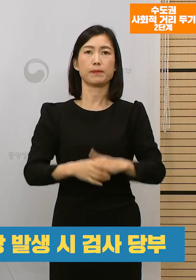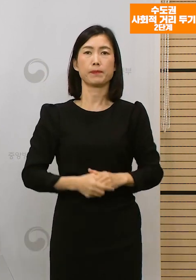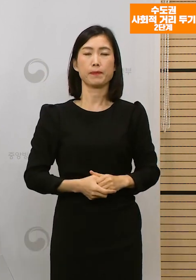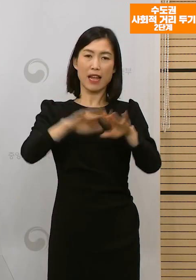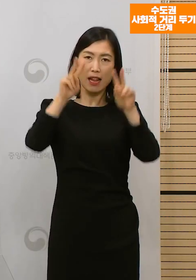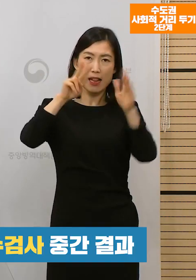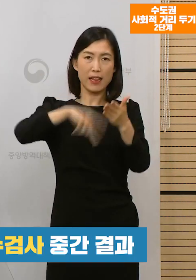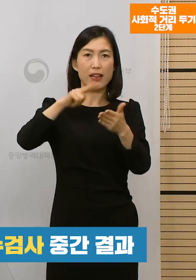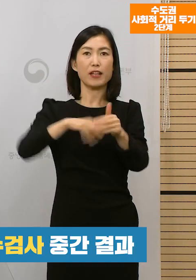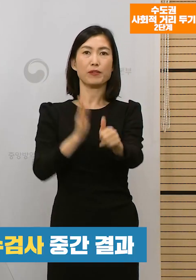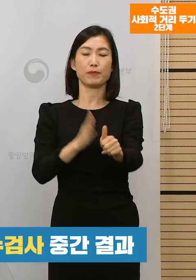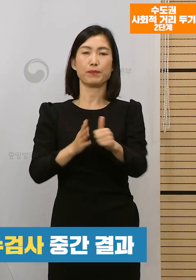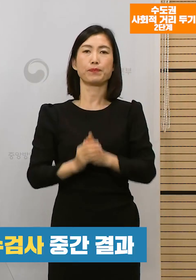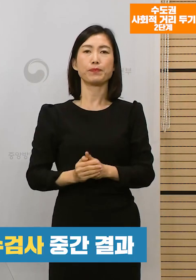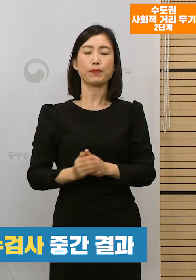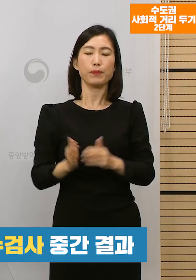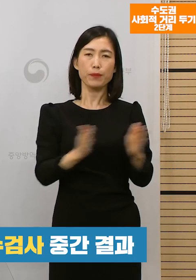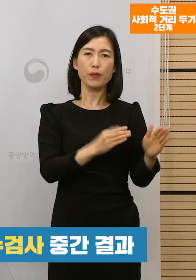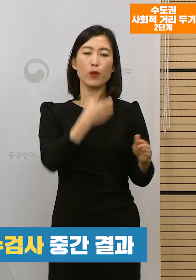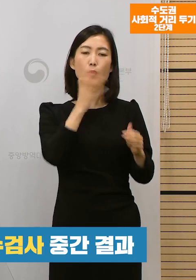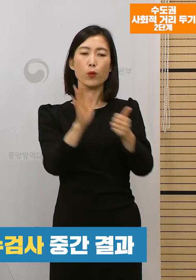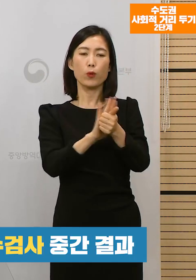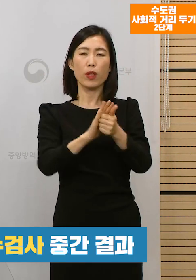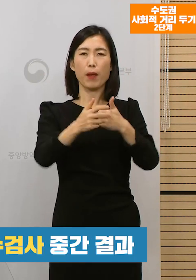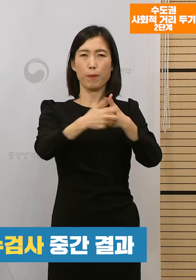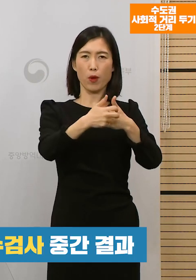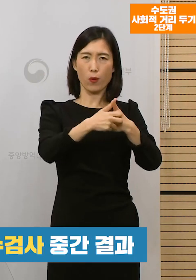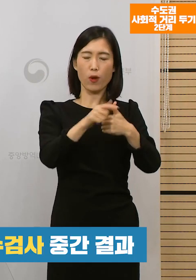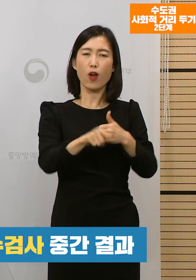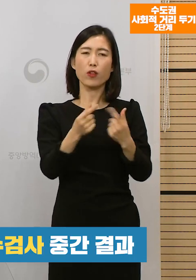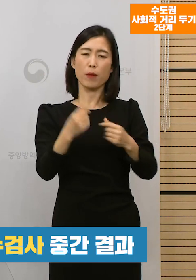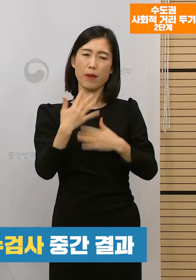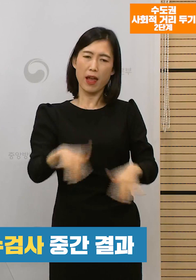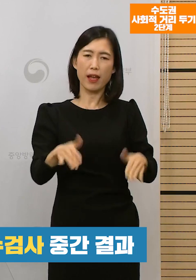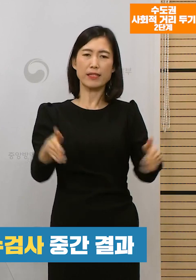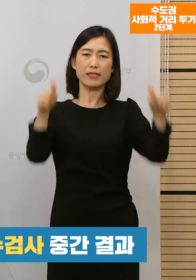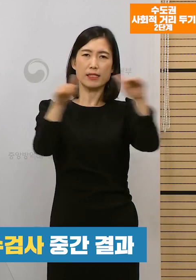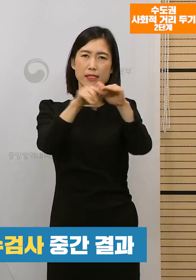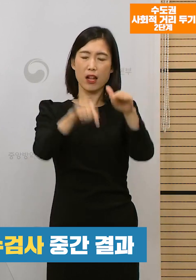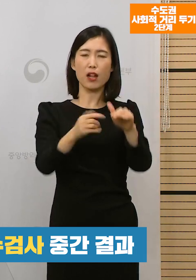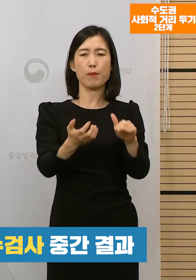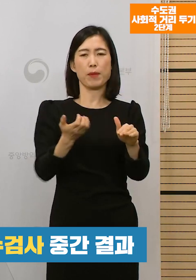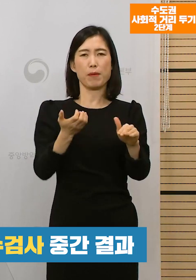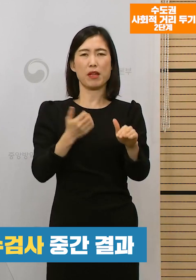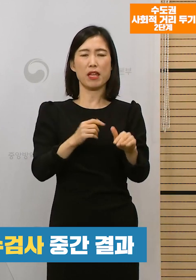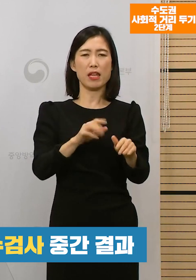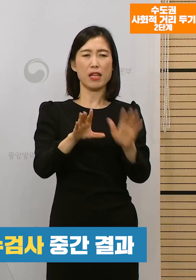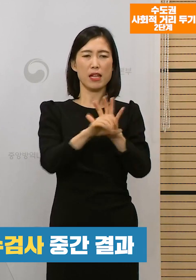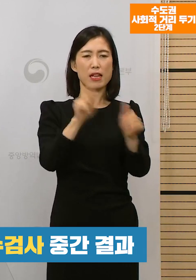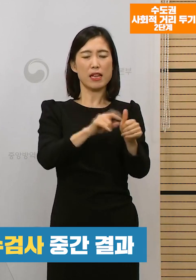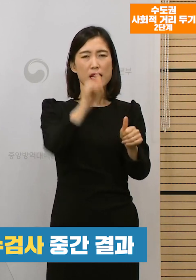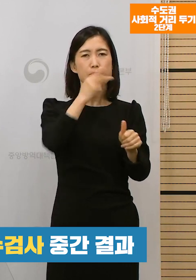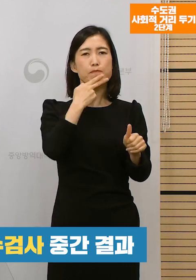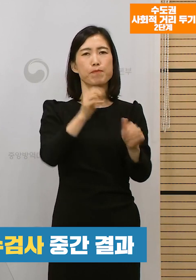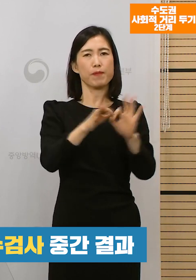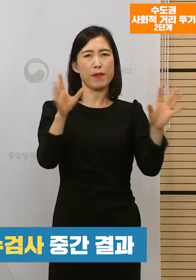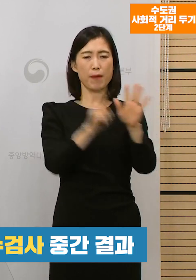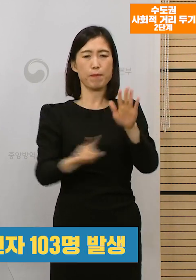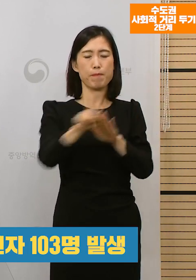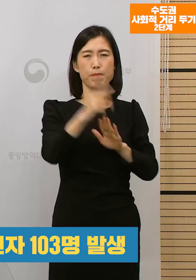당부드리겠습니다. 다음으로 요양병원 등 감염 취약시설에 대한 선제적 전수검사의 중간 결과를